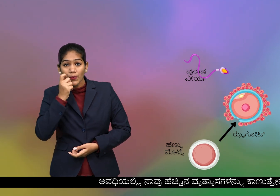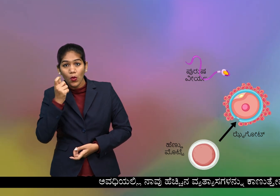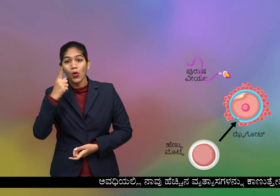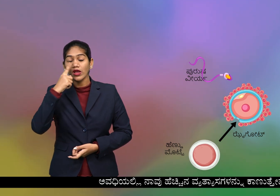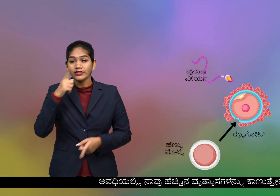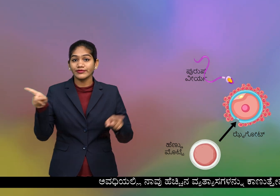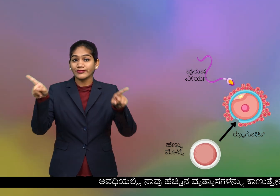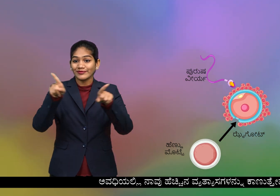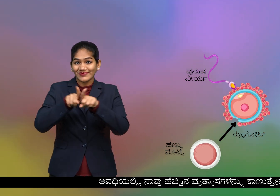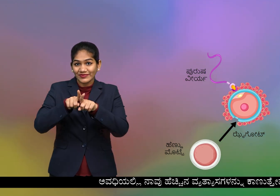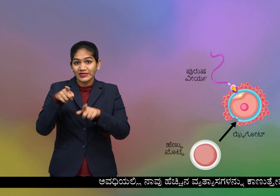ಕಾಣ್ತೇವೆ.